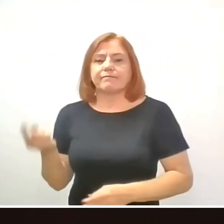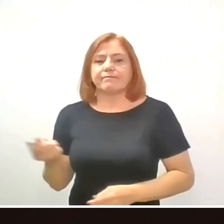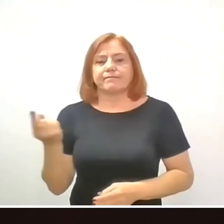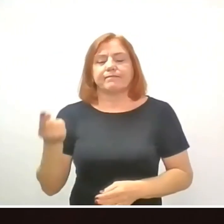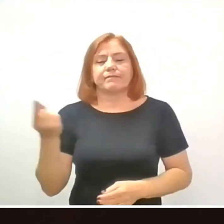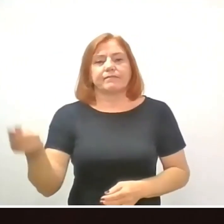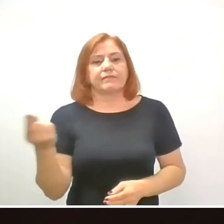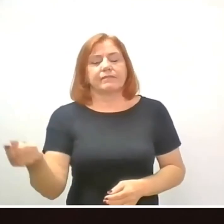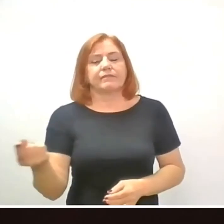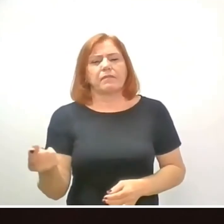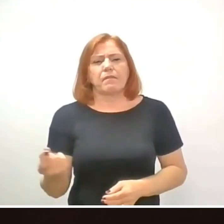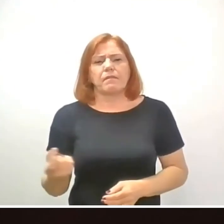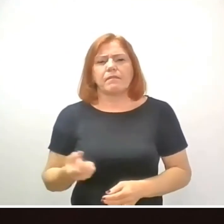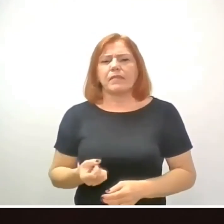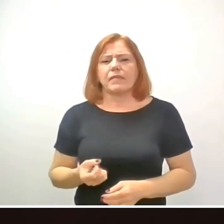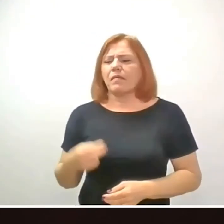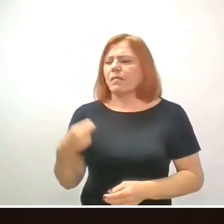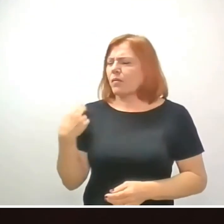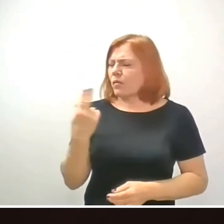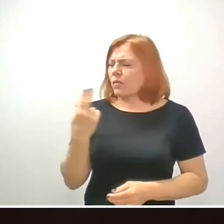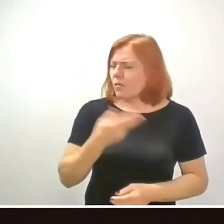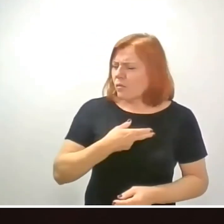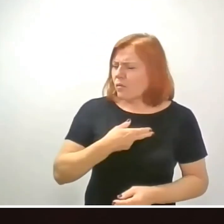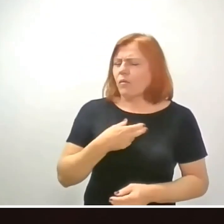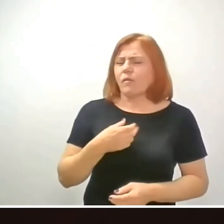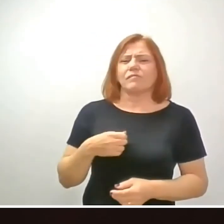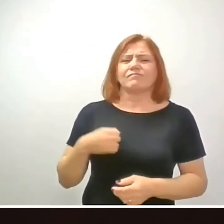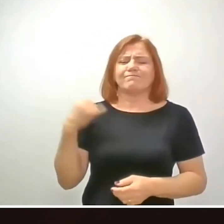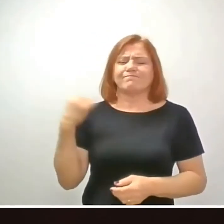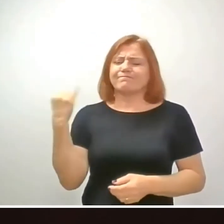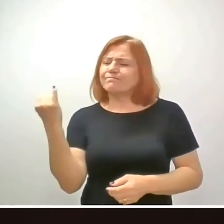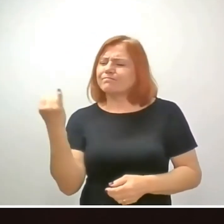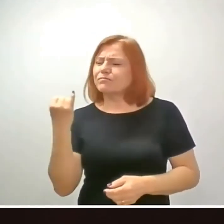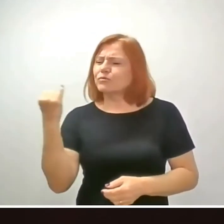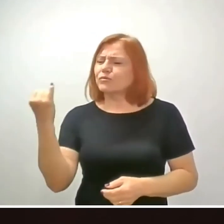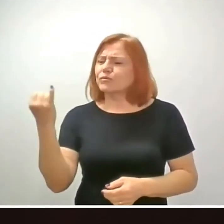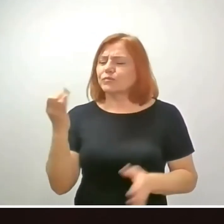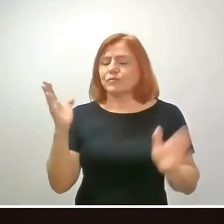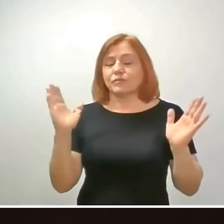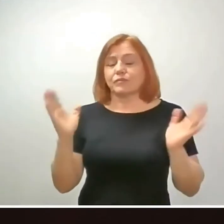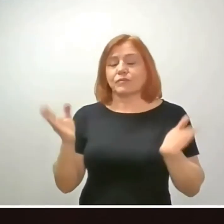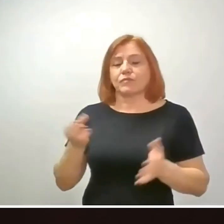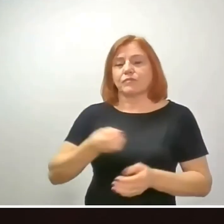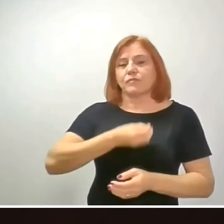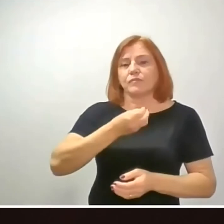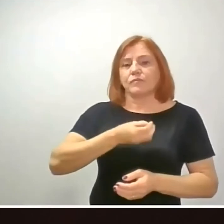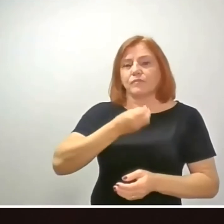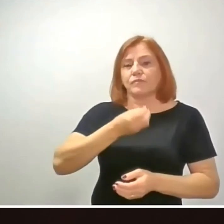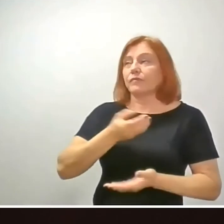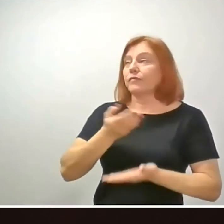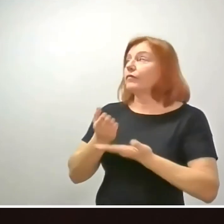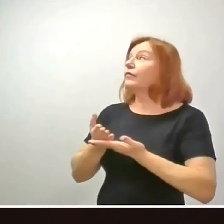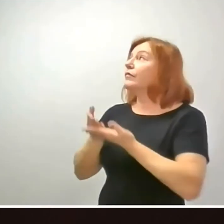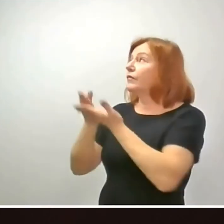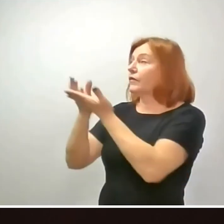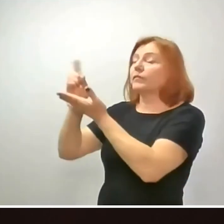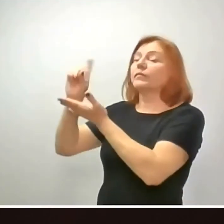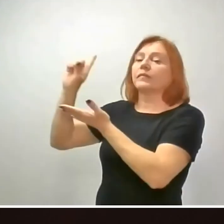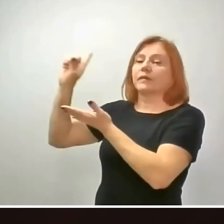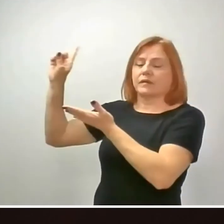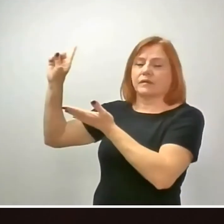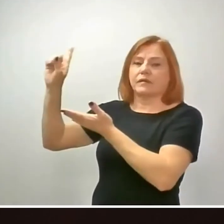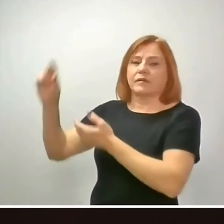vale a pena. Aí termina, quem tem ouvidos, na capítulo 2,